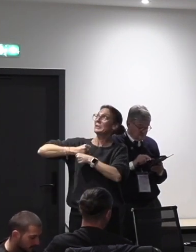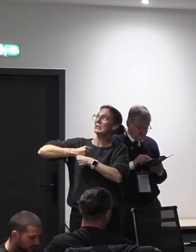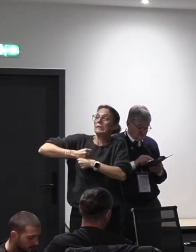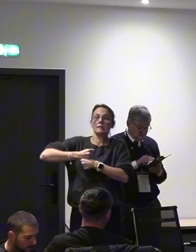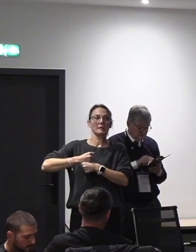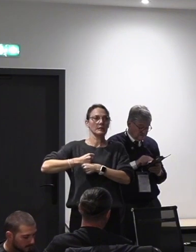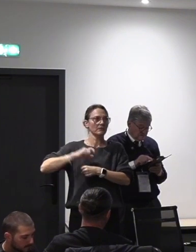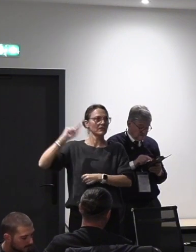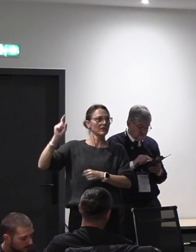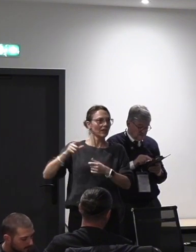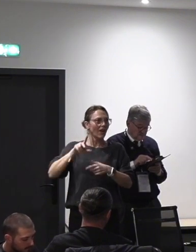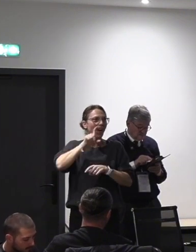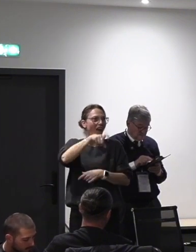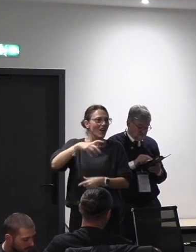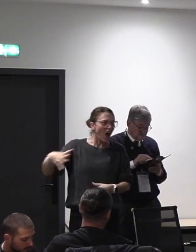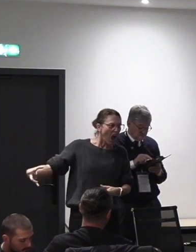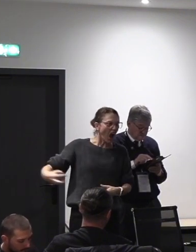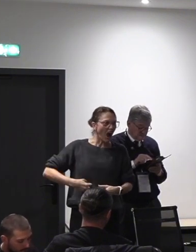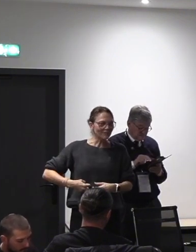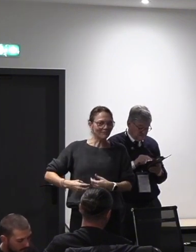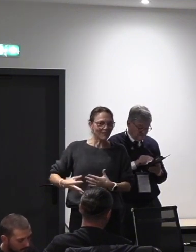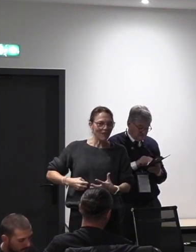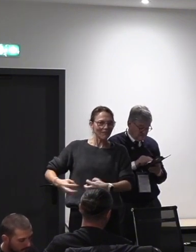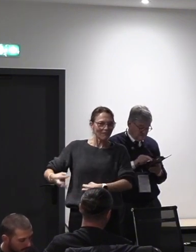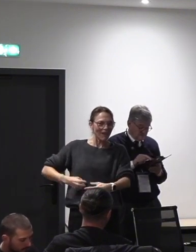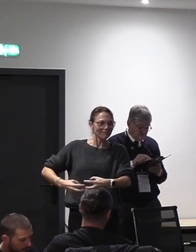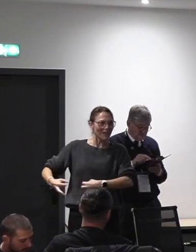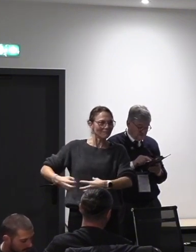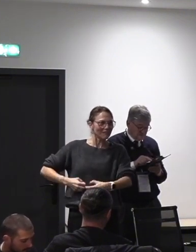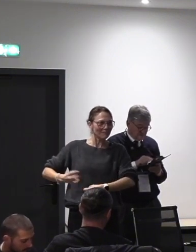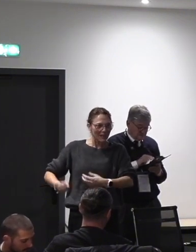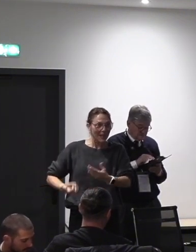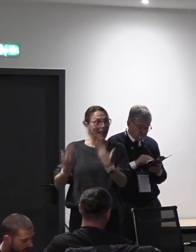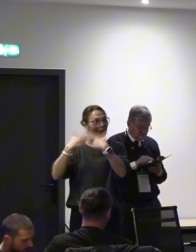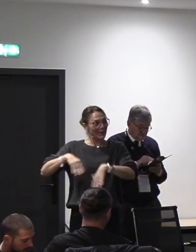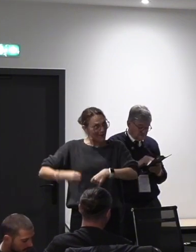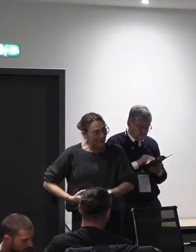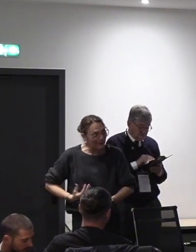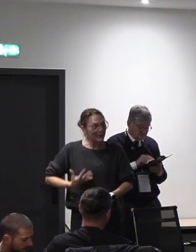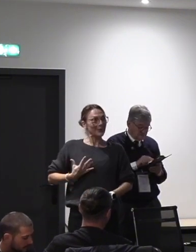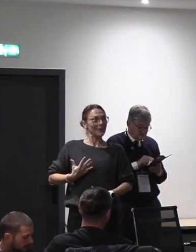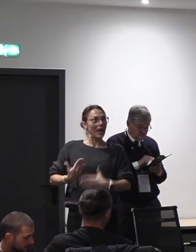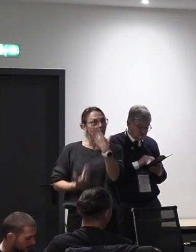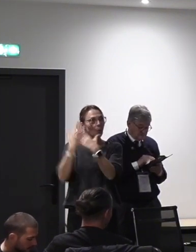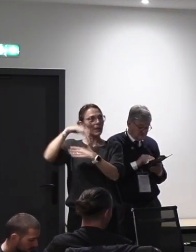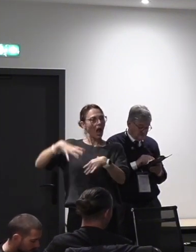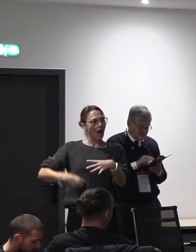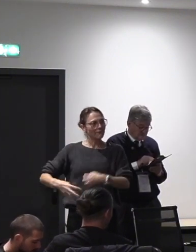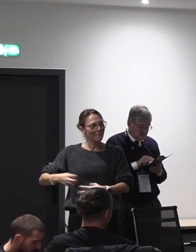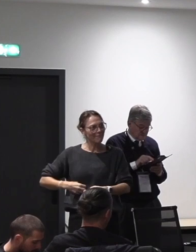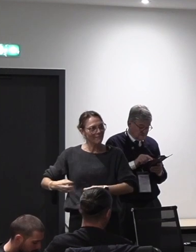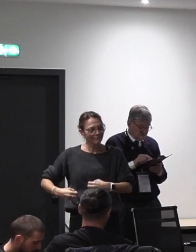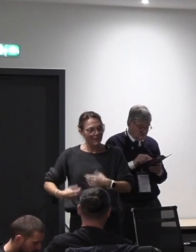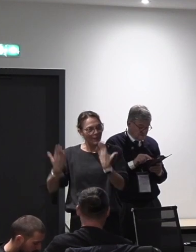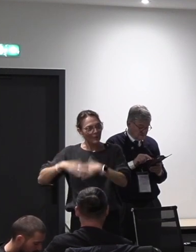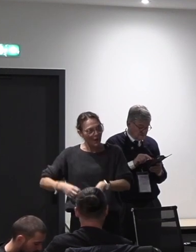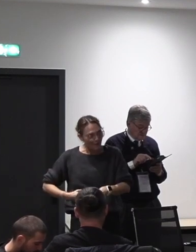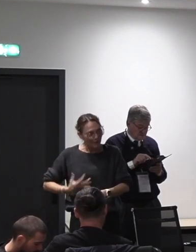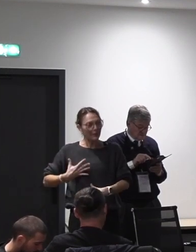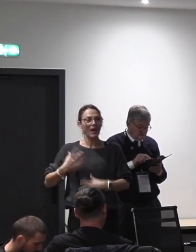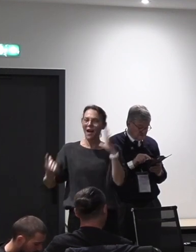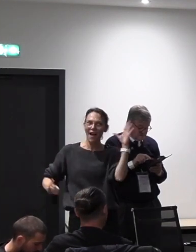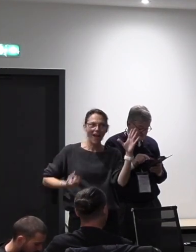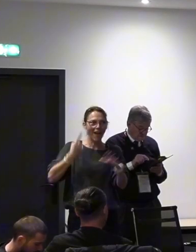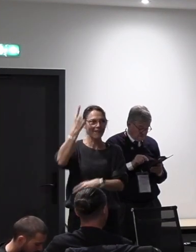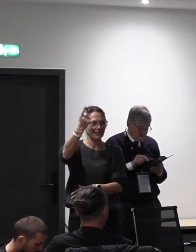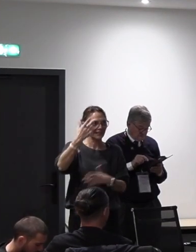foie dévoré par un aigle tous les jours, le foie régénère la nuit, et c'est en fait, il a été puni ad vitam, hein, c'est l'enfer. Pour